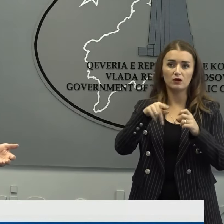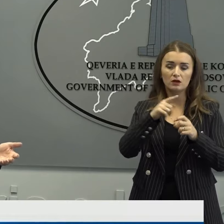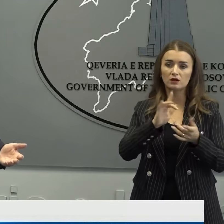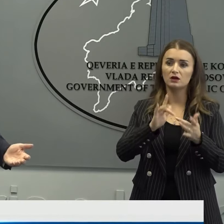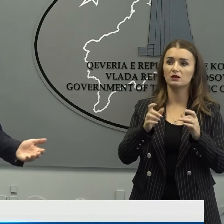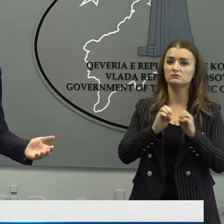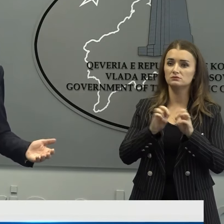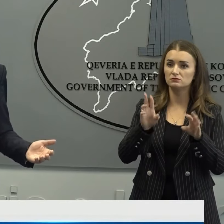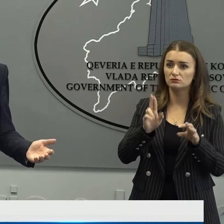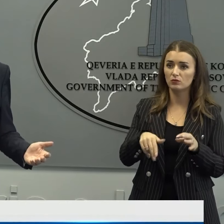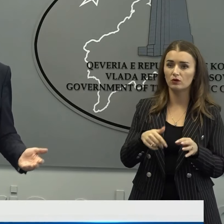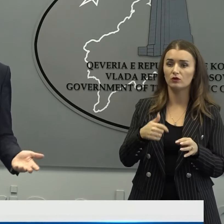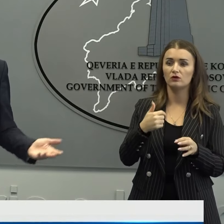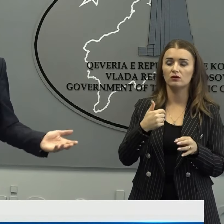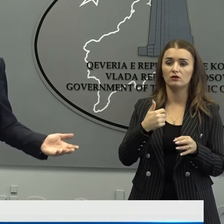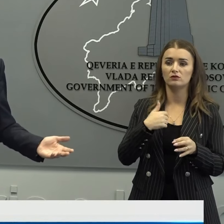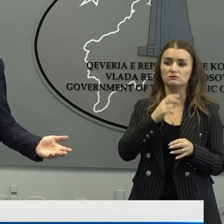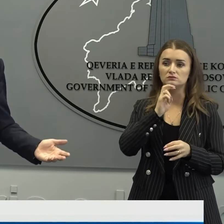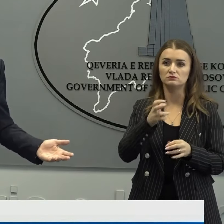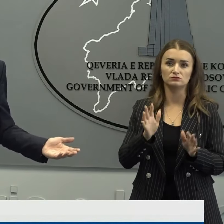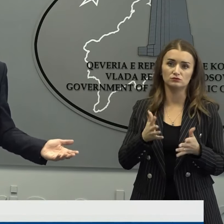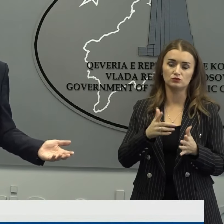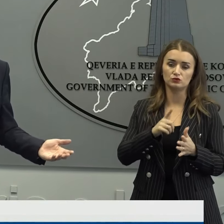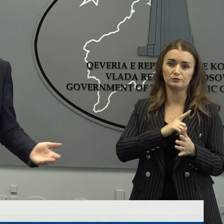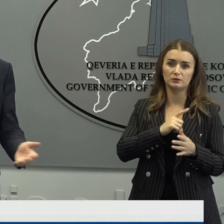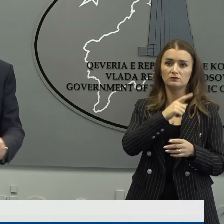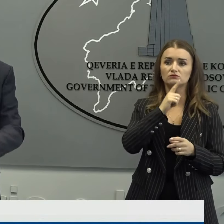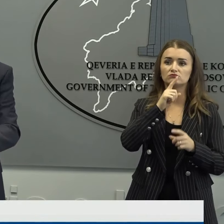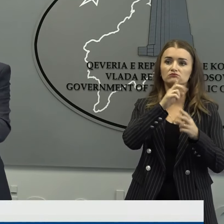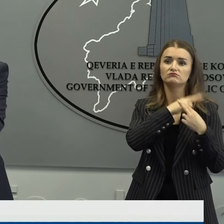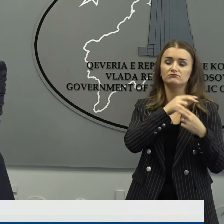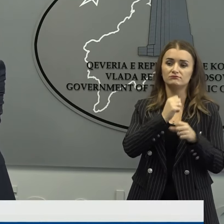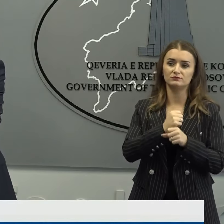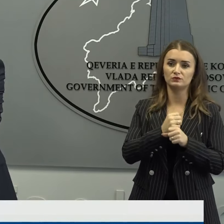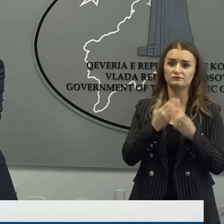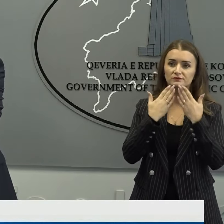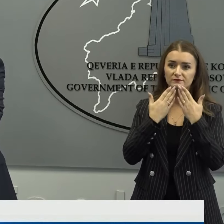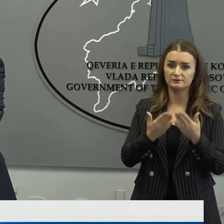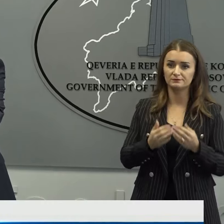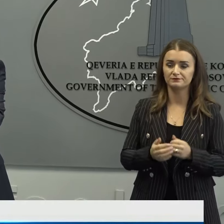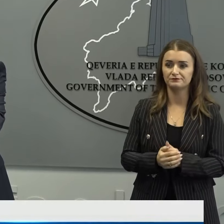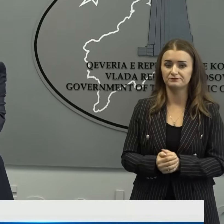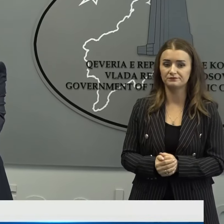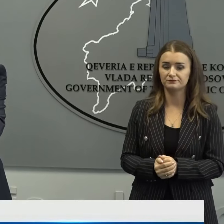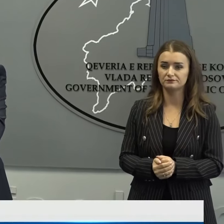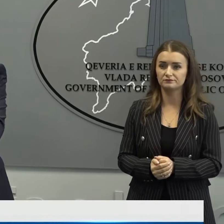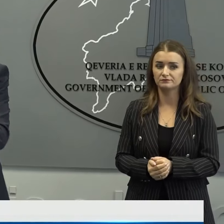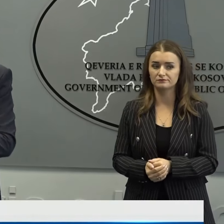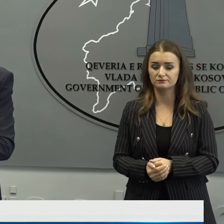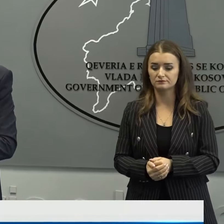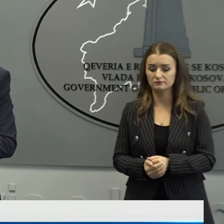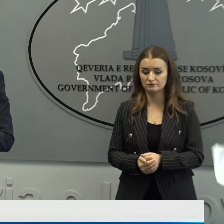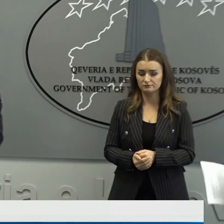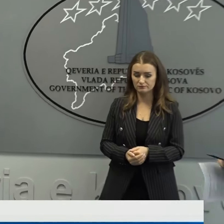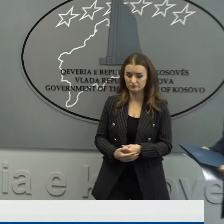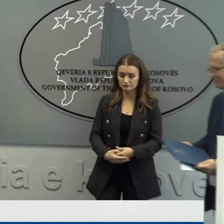mediat tona, të jap tash gjykime përmbajtësore. E kam pamundur. Faleminderit shumë e miroposhtëm hirave tjera.